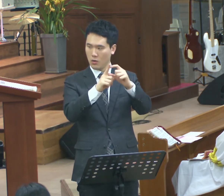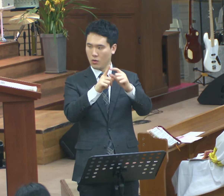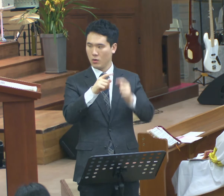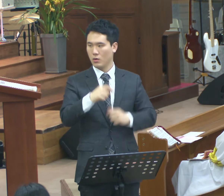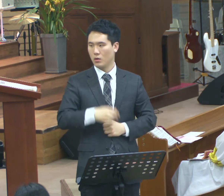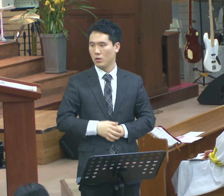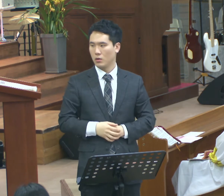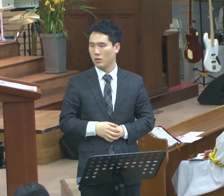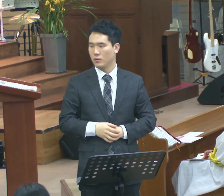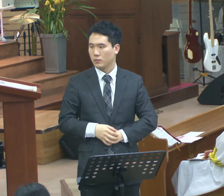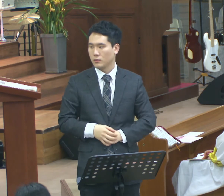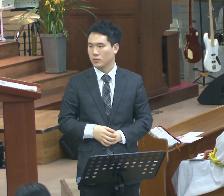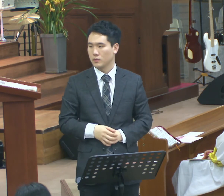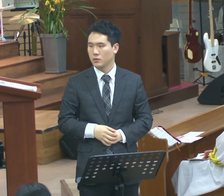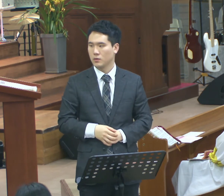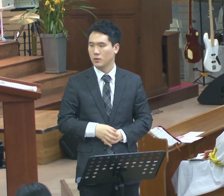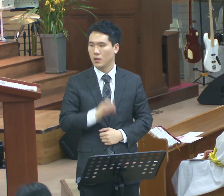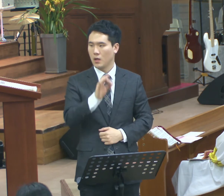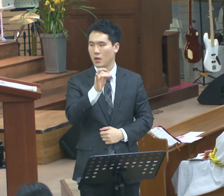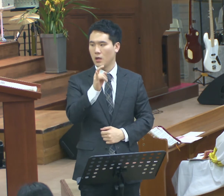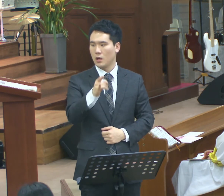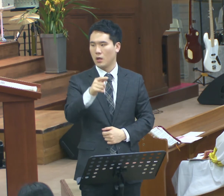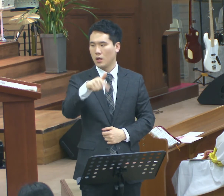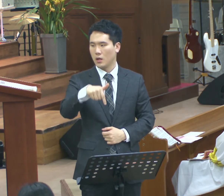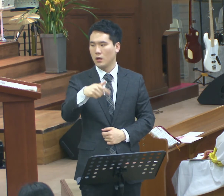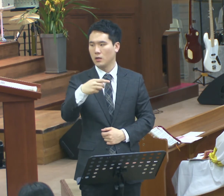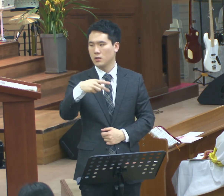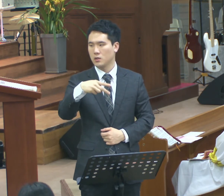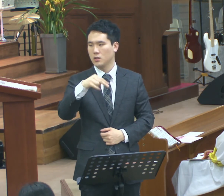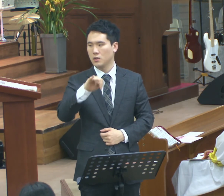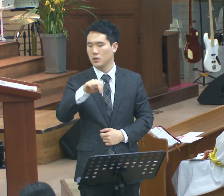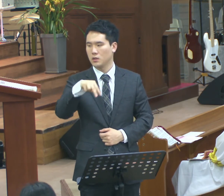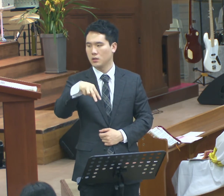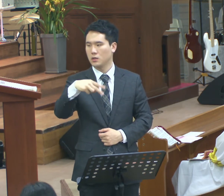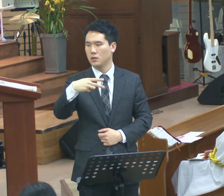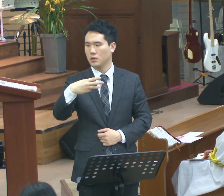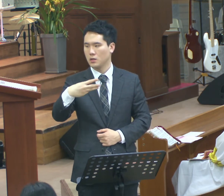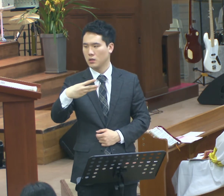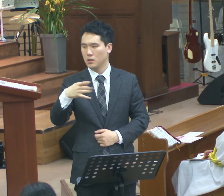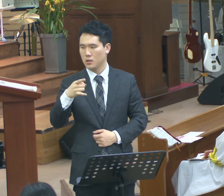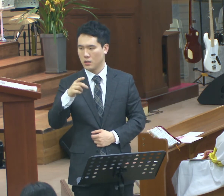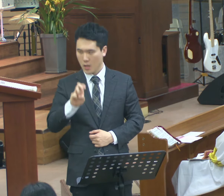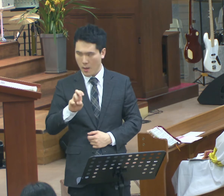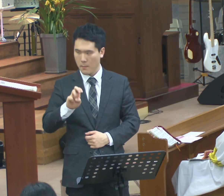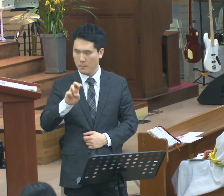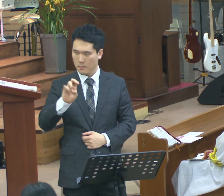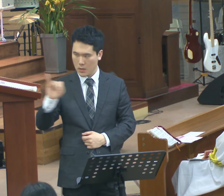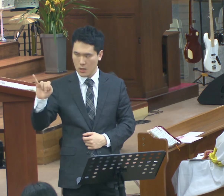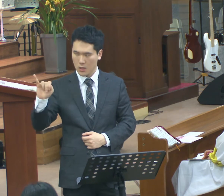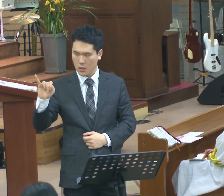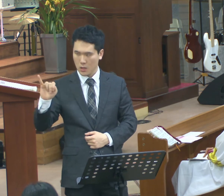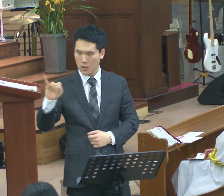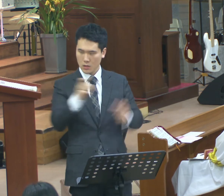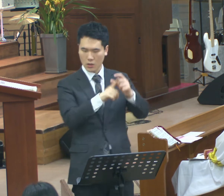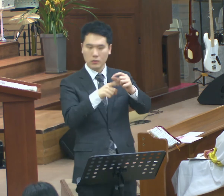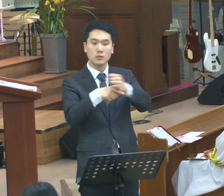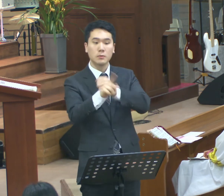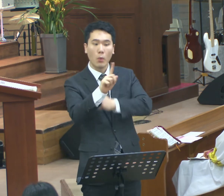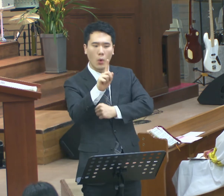이 놀랐다는 이 헬라어 단어는 엑시스템이라는 단어인데 이 단어는 정신을 잃는다 그런 뜻이에요.